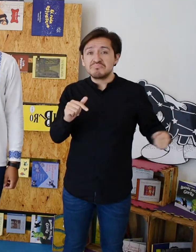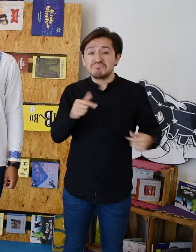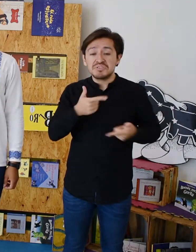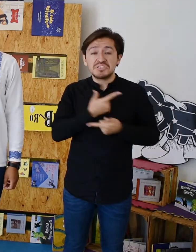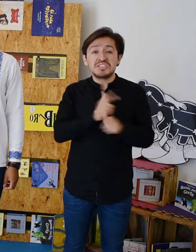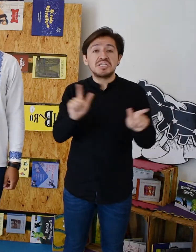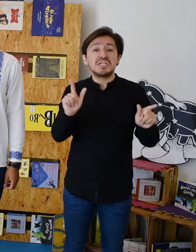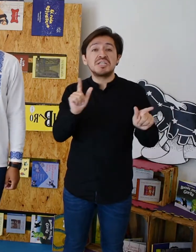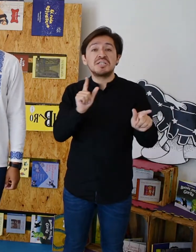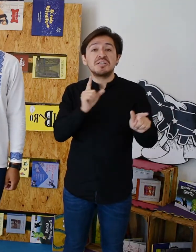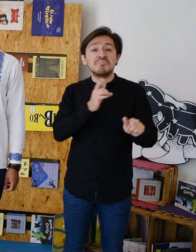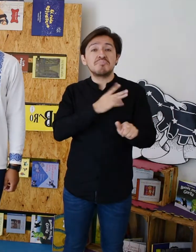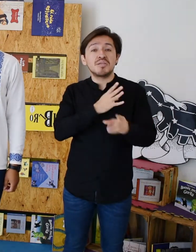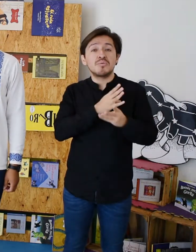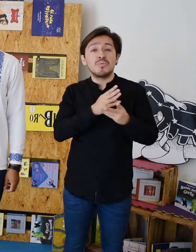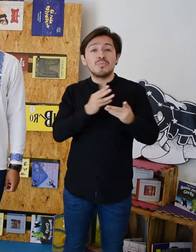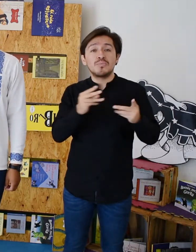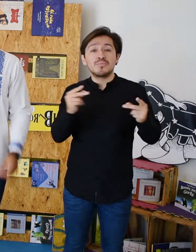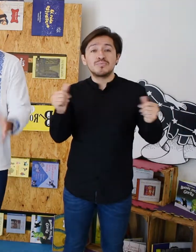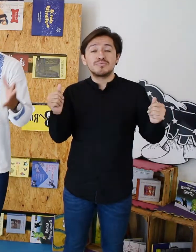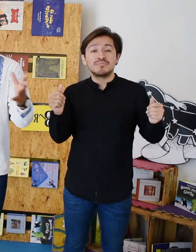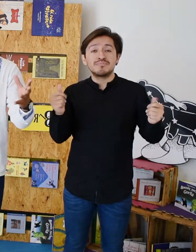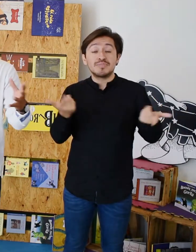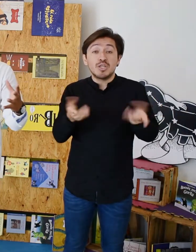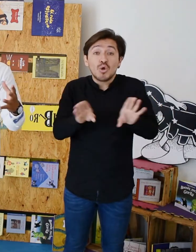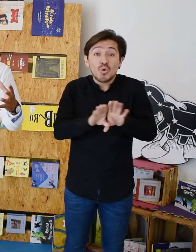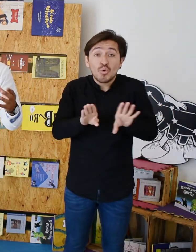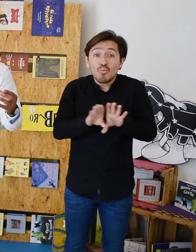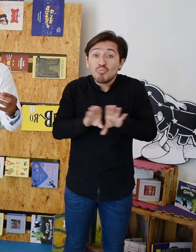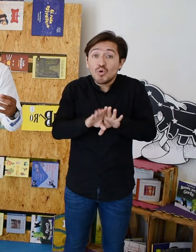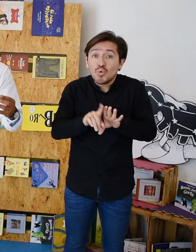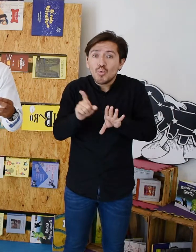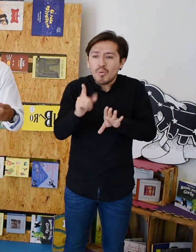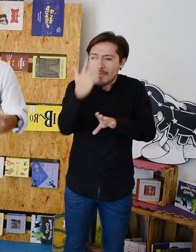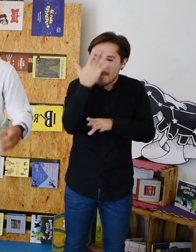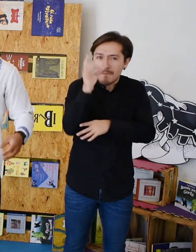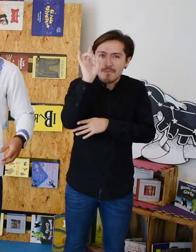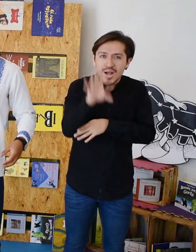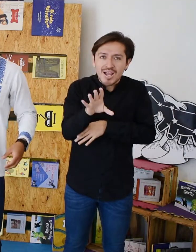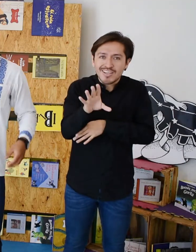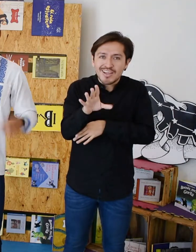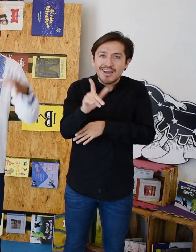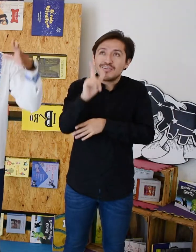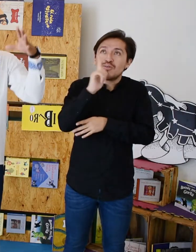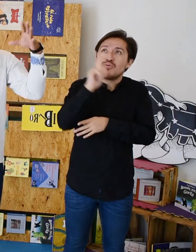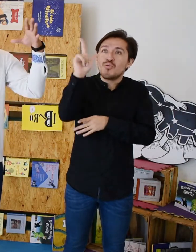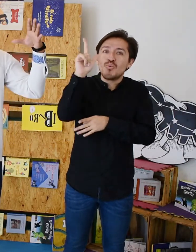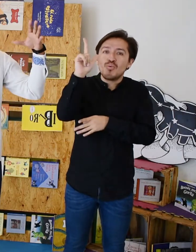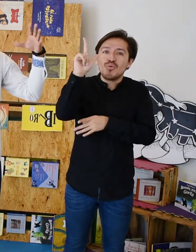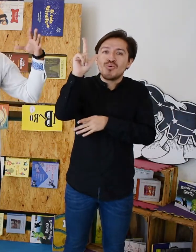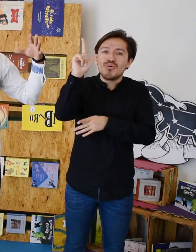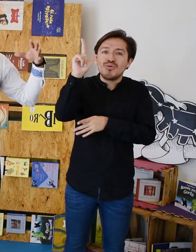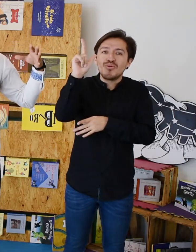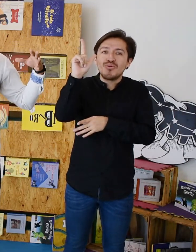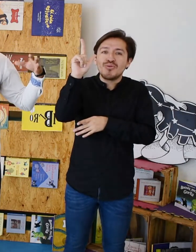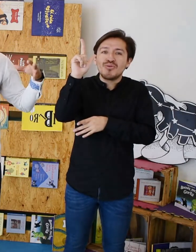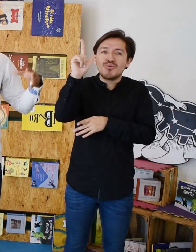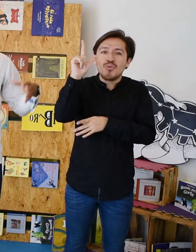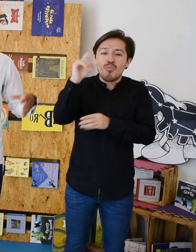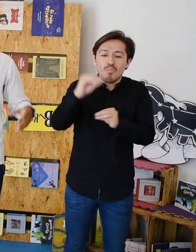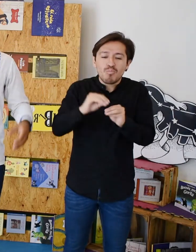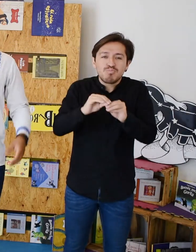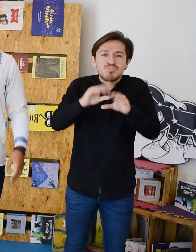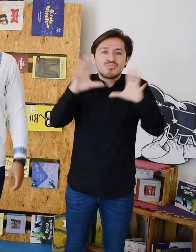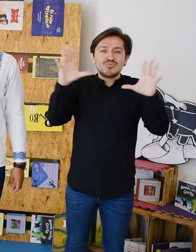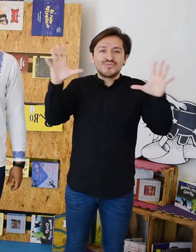miedo, libre y sin miedo. Y como si fuera un truco de magia, la luz se